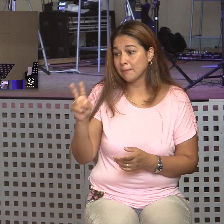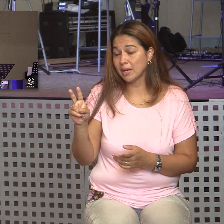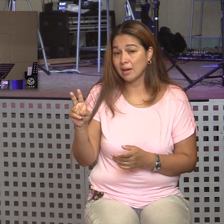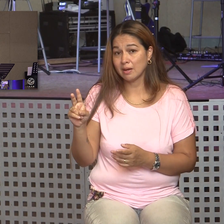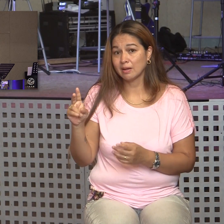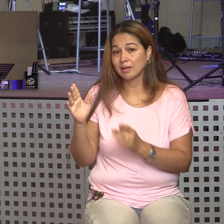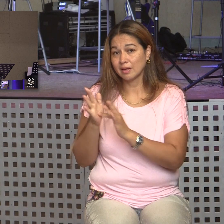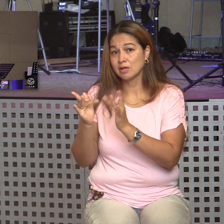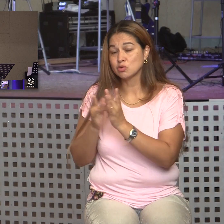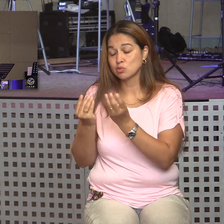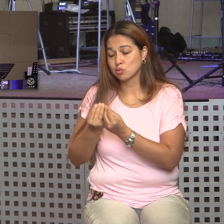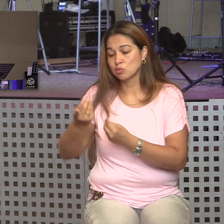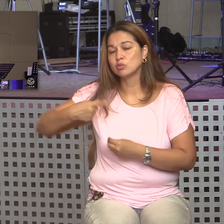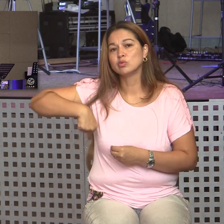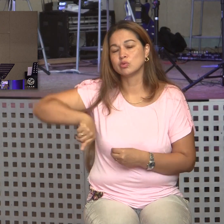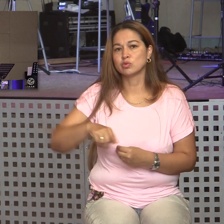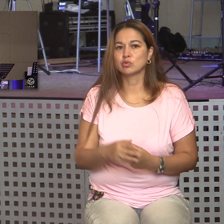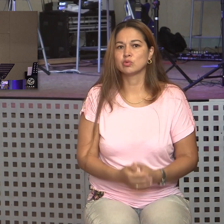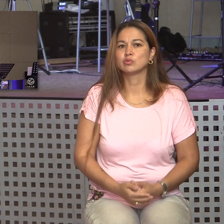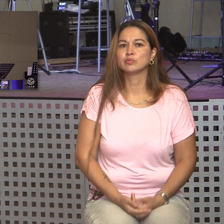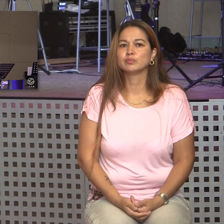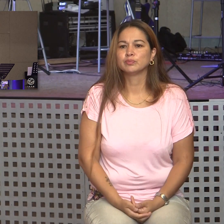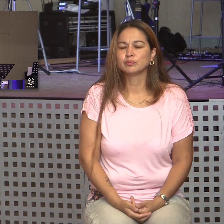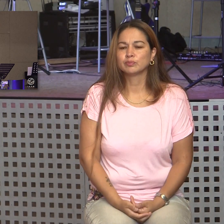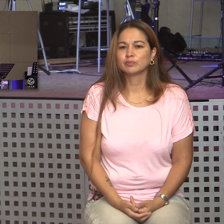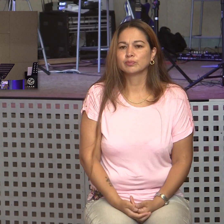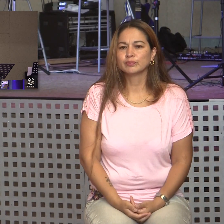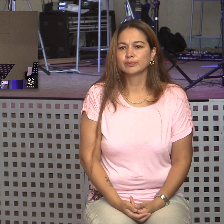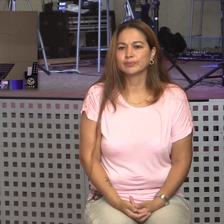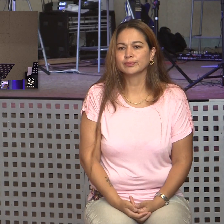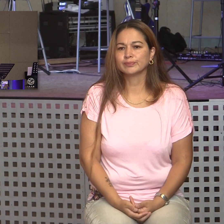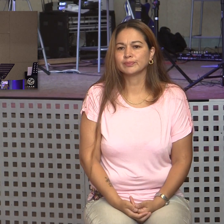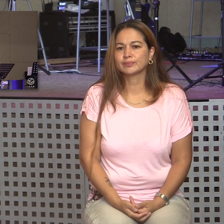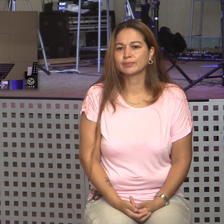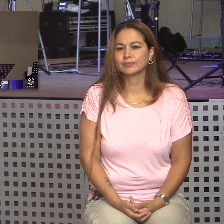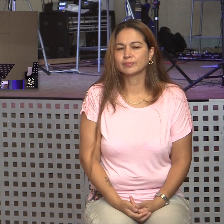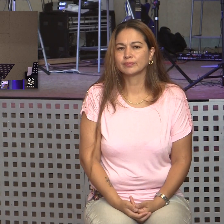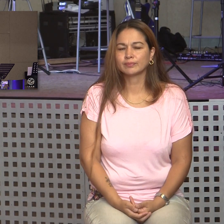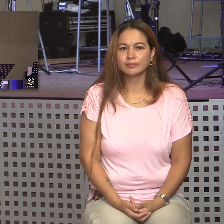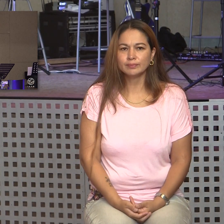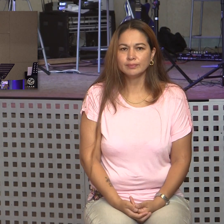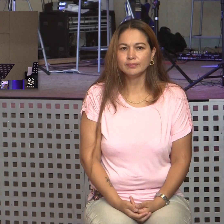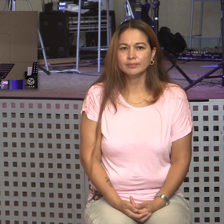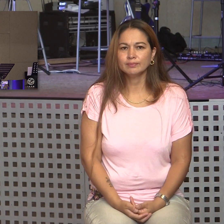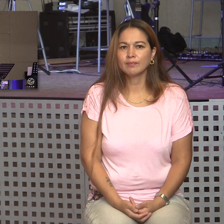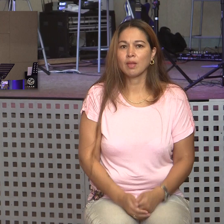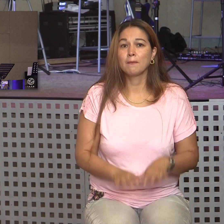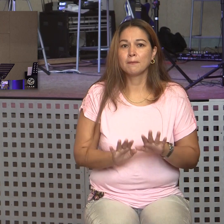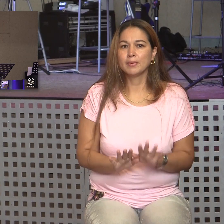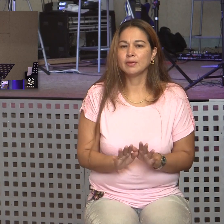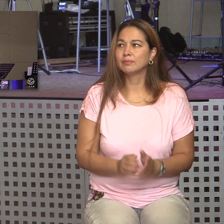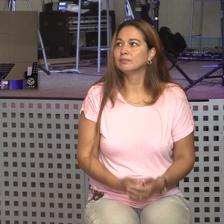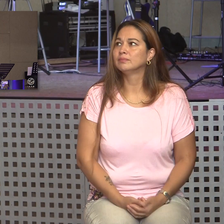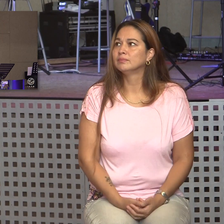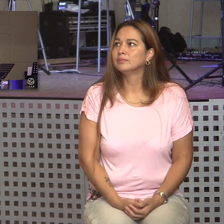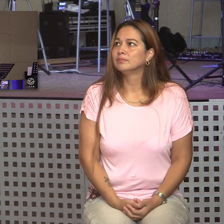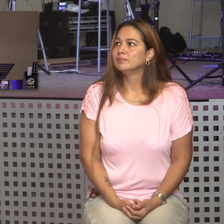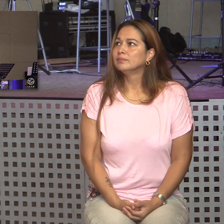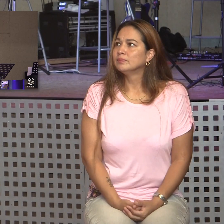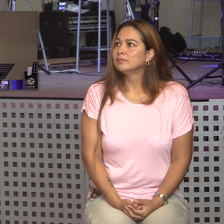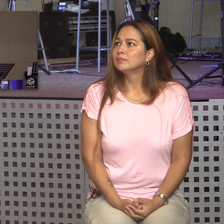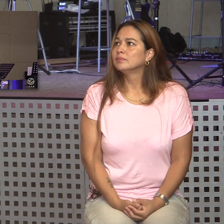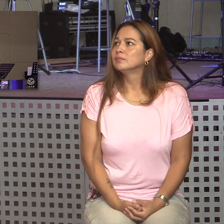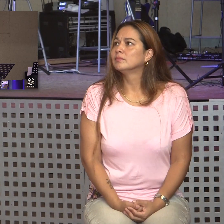Verso 17, salto al 17. Sin embargo, les dicen, para que no